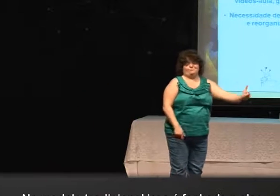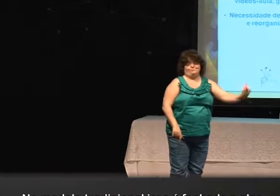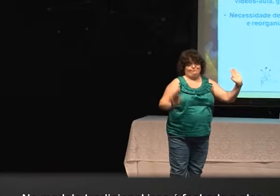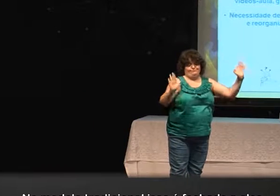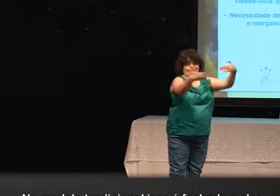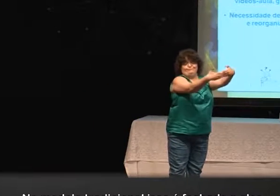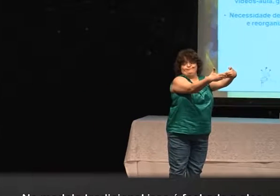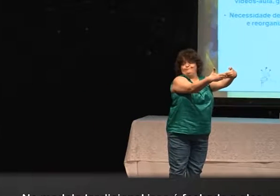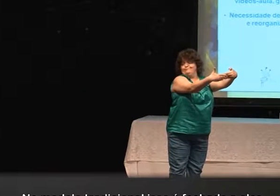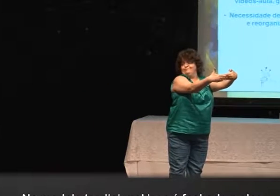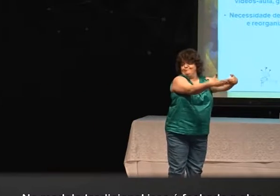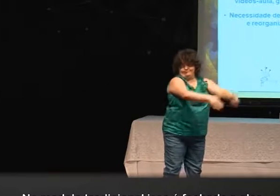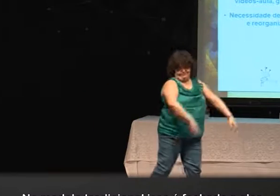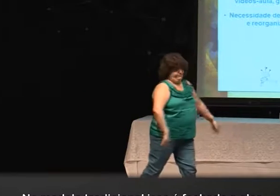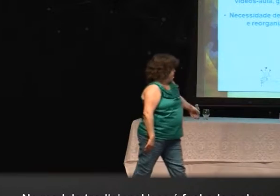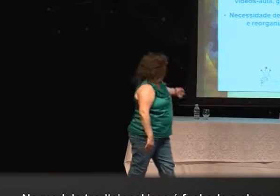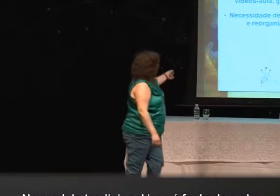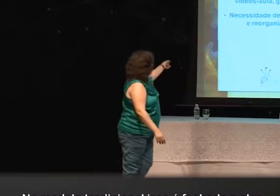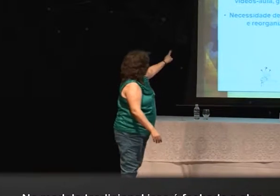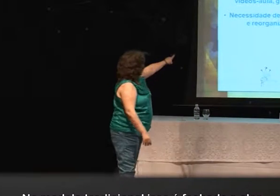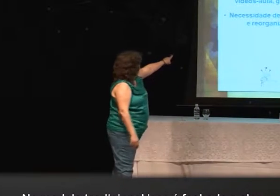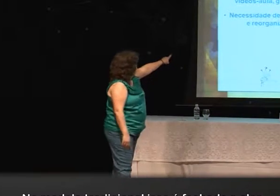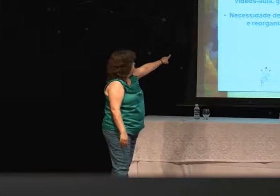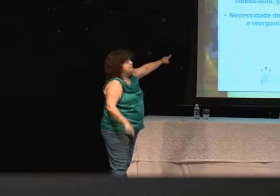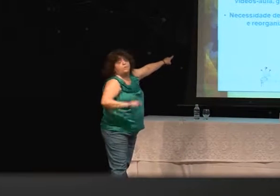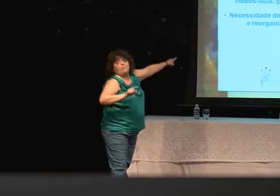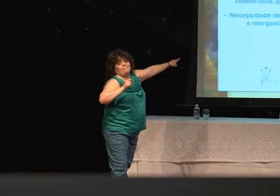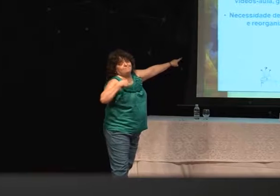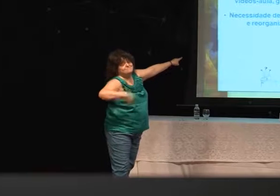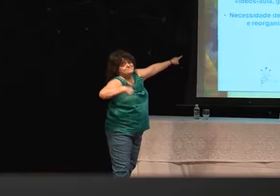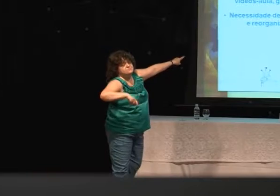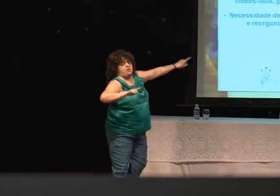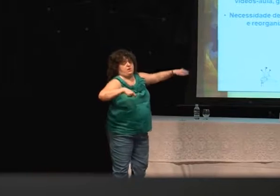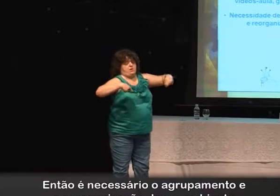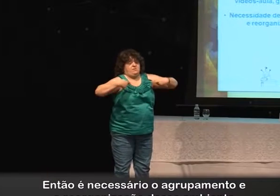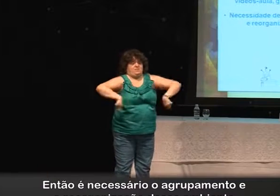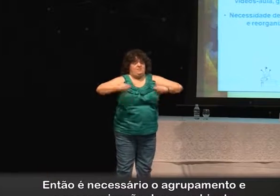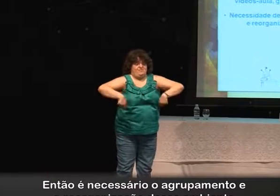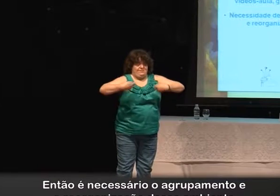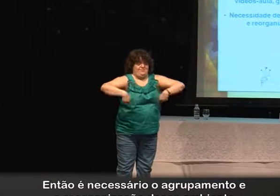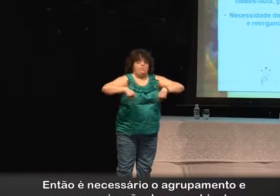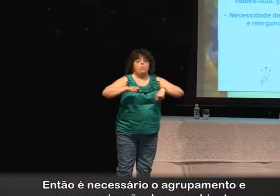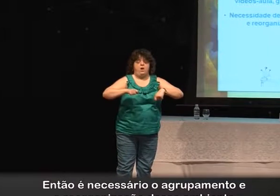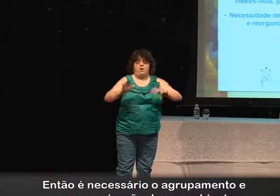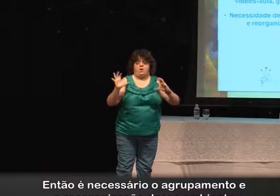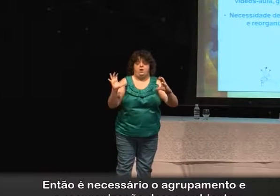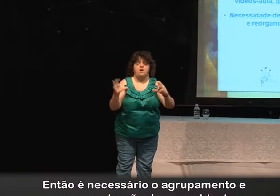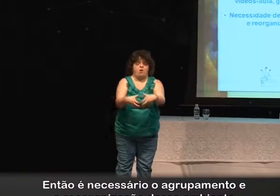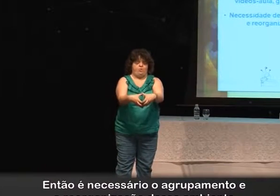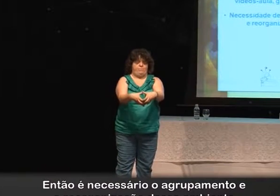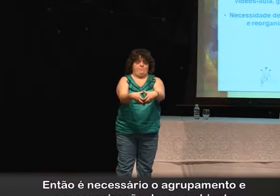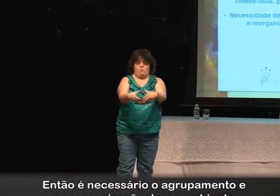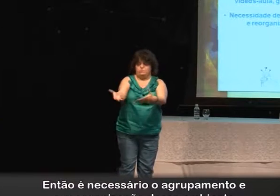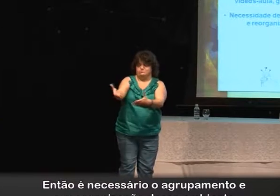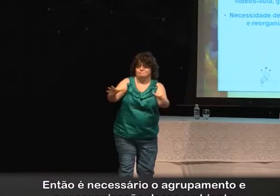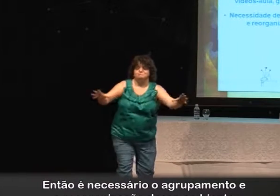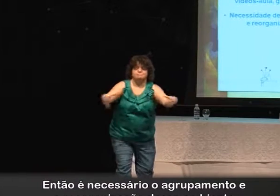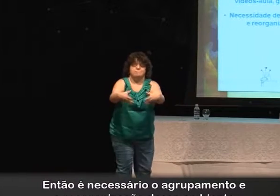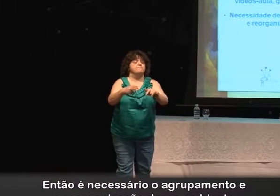modelo tradicional, isso é fechado a eles. Então, é sim necessário o